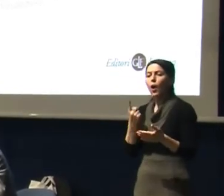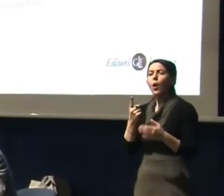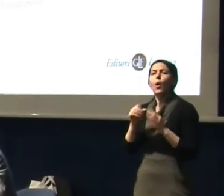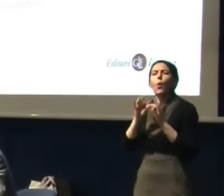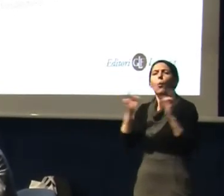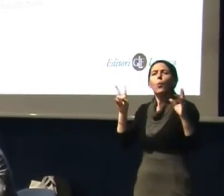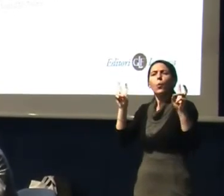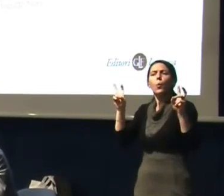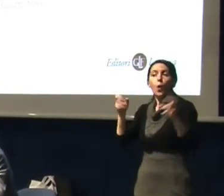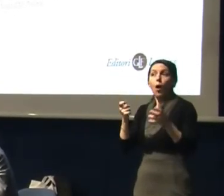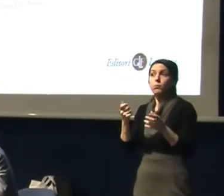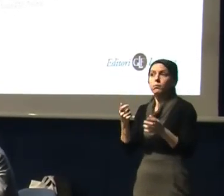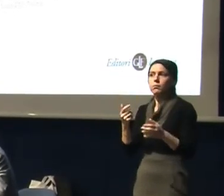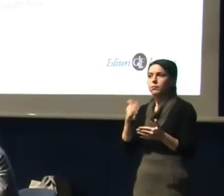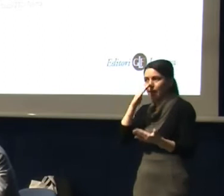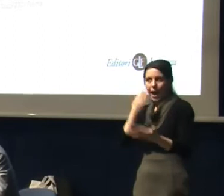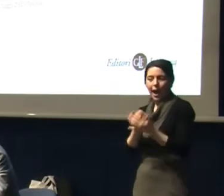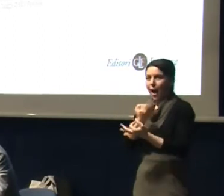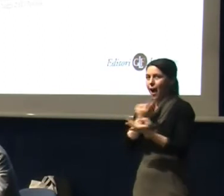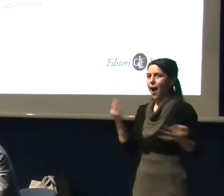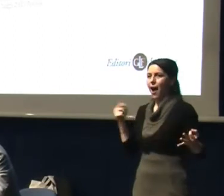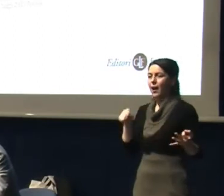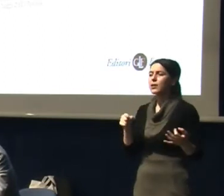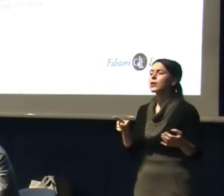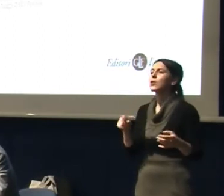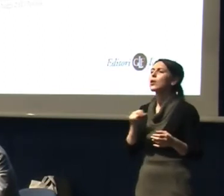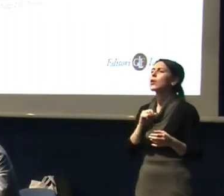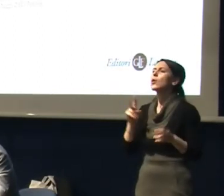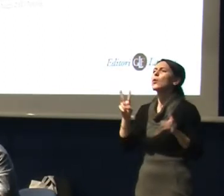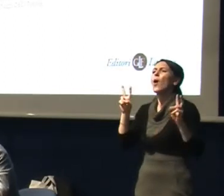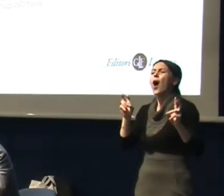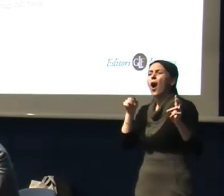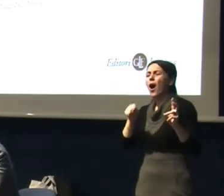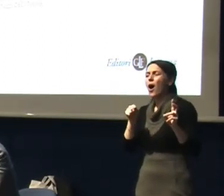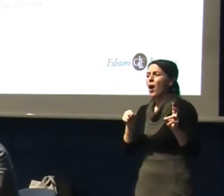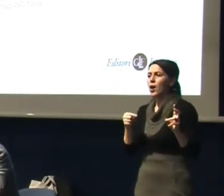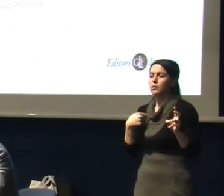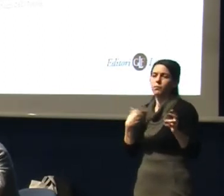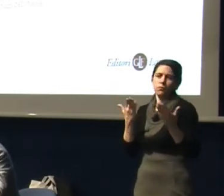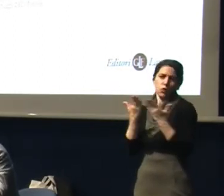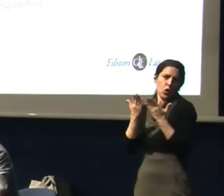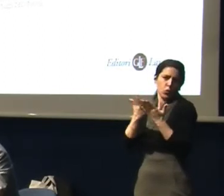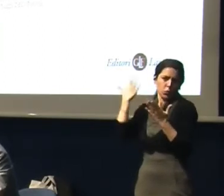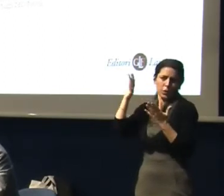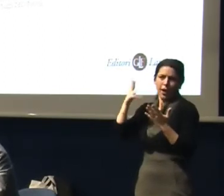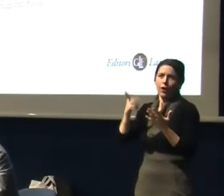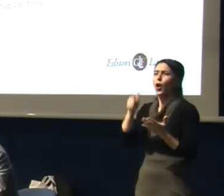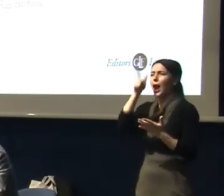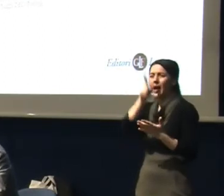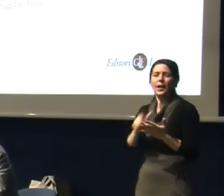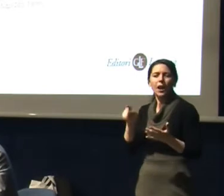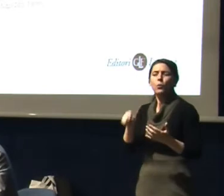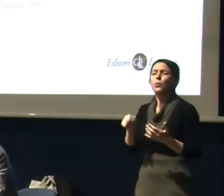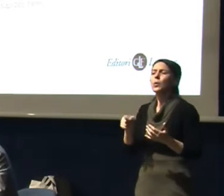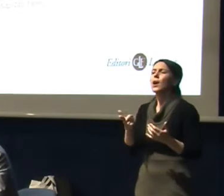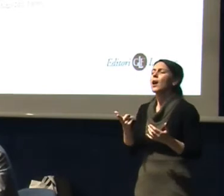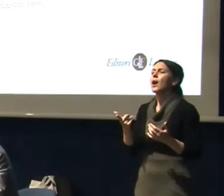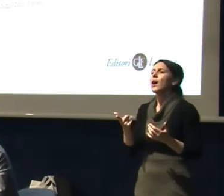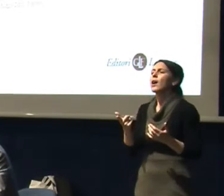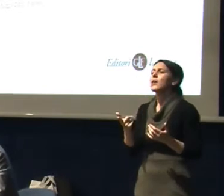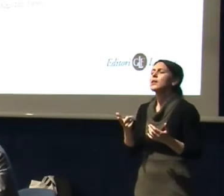molto azzeccata secondo me è una citazione dall'eneide siccome io ho fatto studi letterari mi ha colpito che un libro che